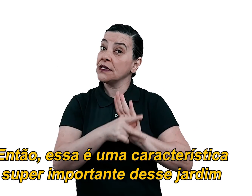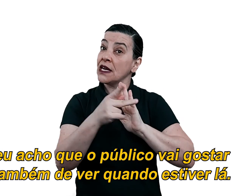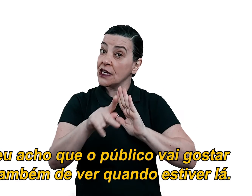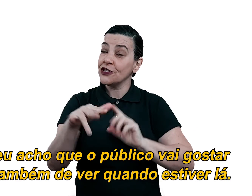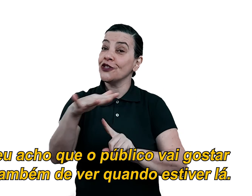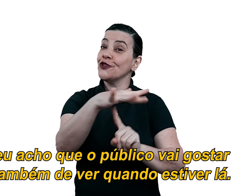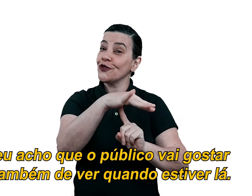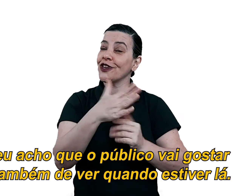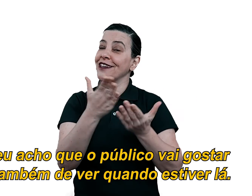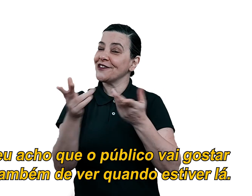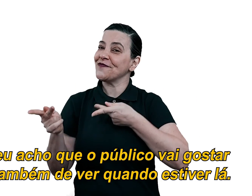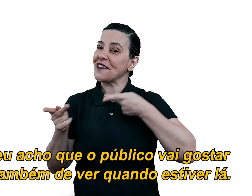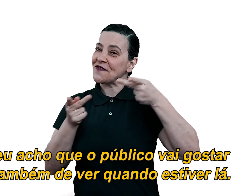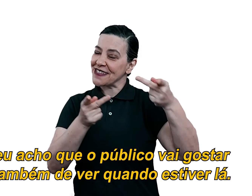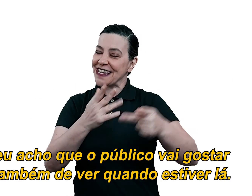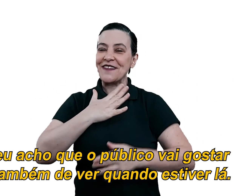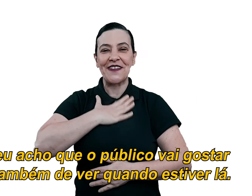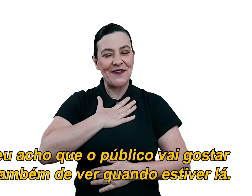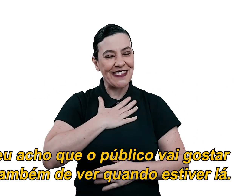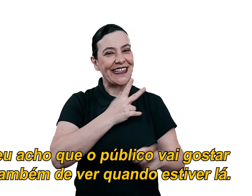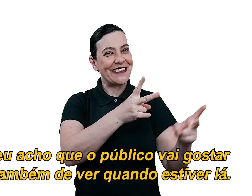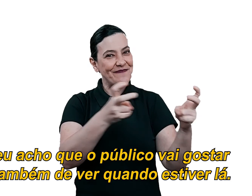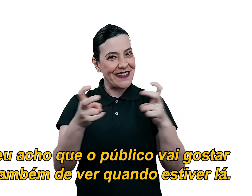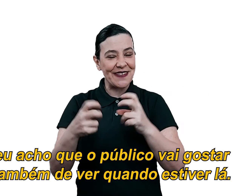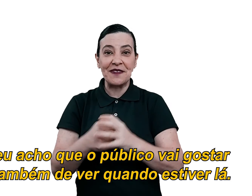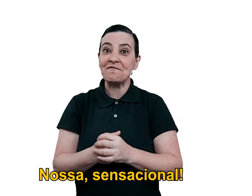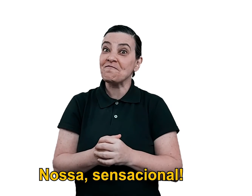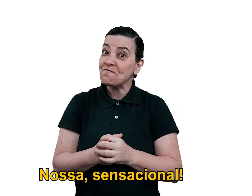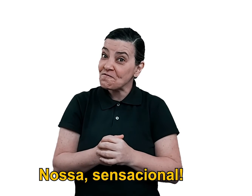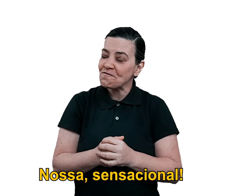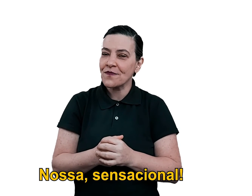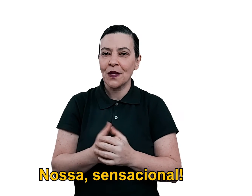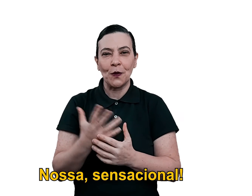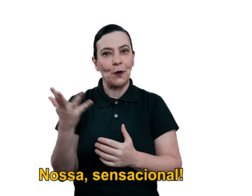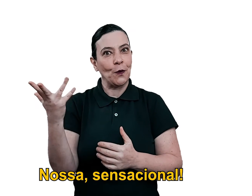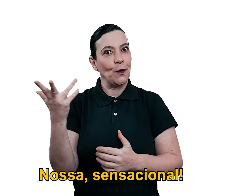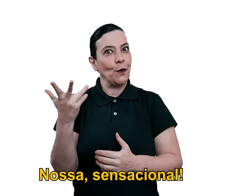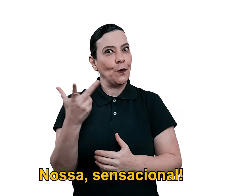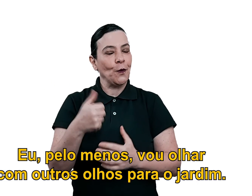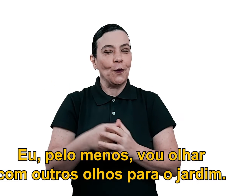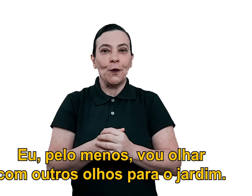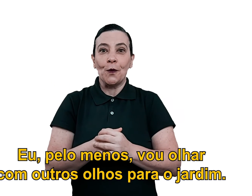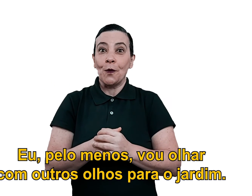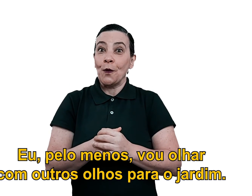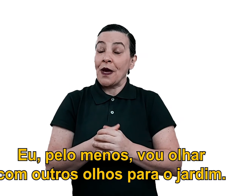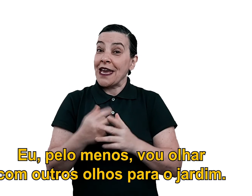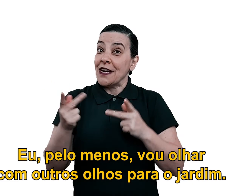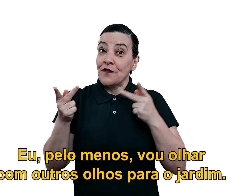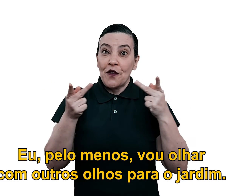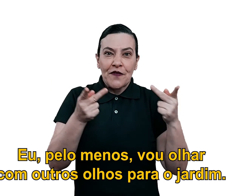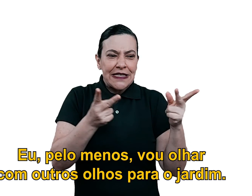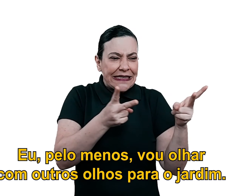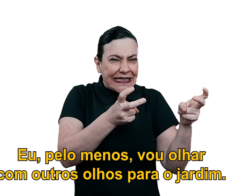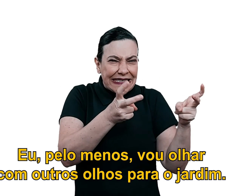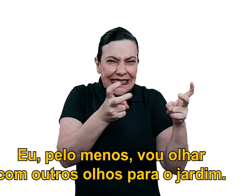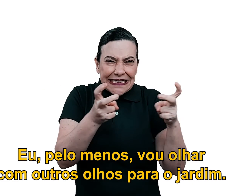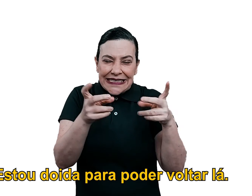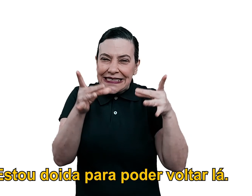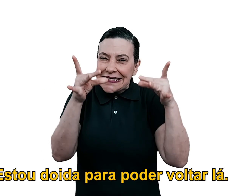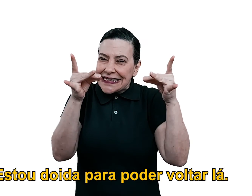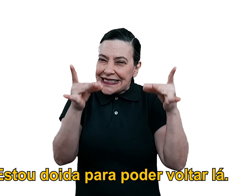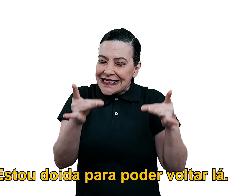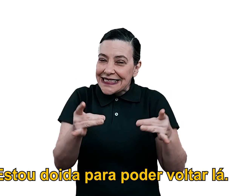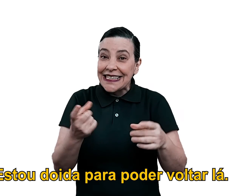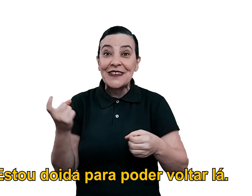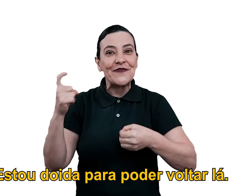jardim e acho que o público vai gostar também de ver quando estiver lá. Nossa, não, sensacional. Eu, pelo menos, vou olhar com outros olhos pro jardim. Tô